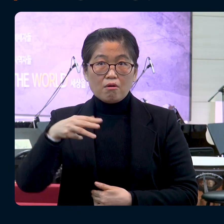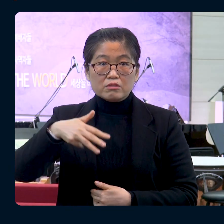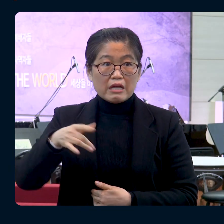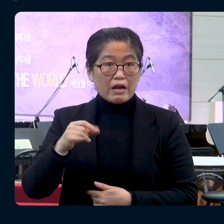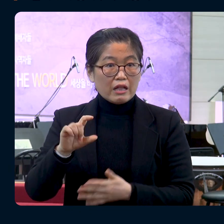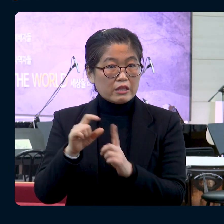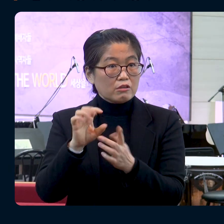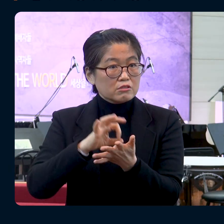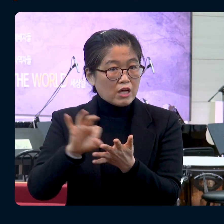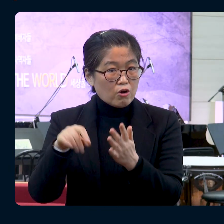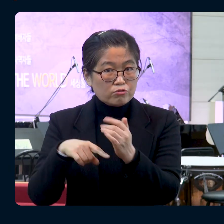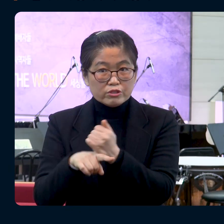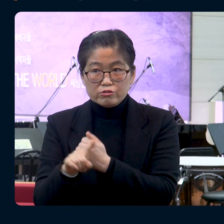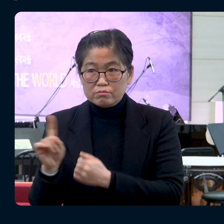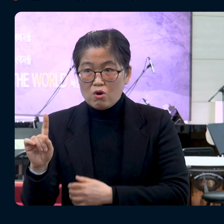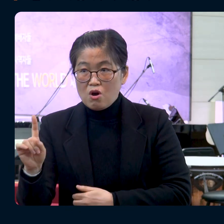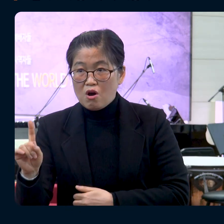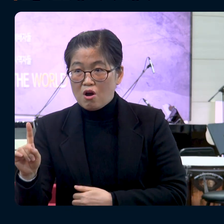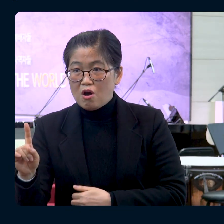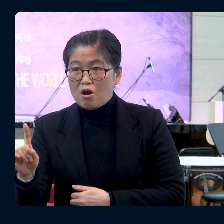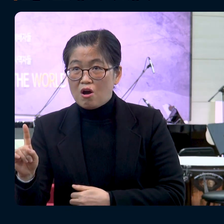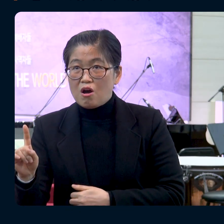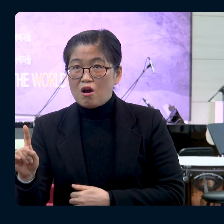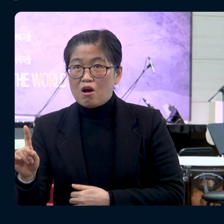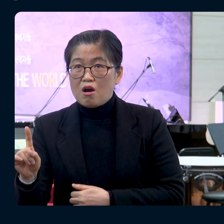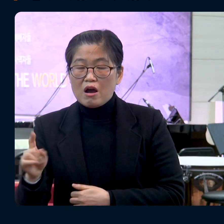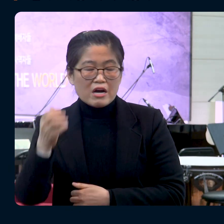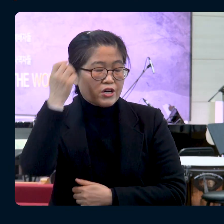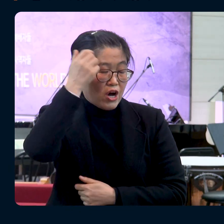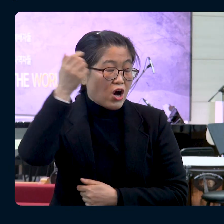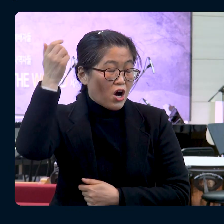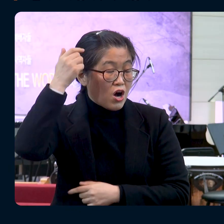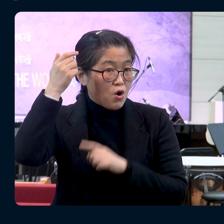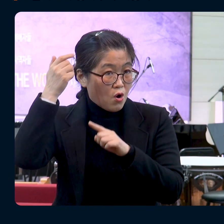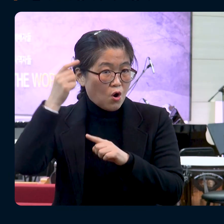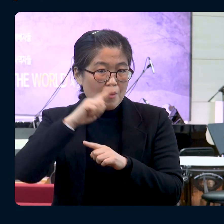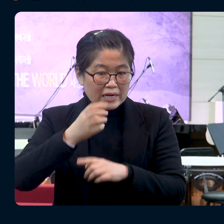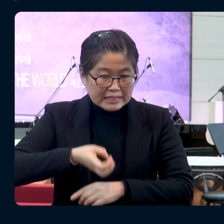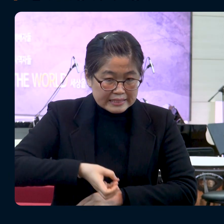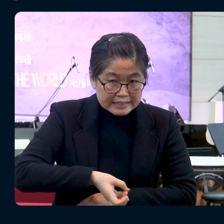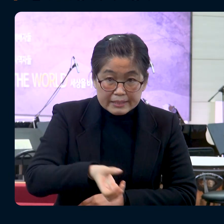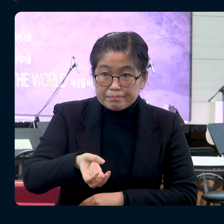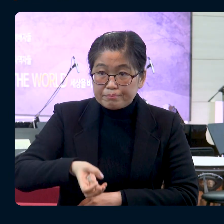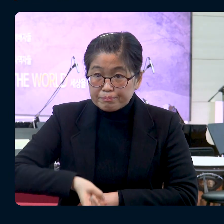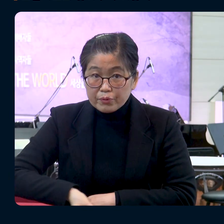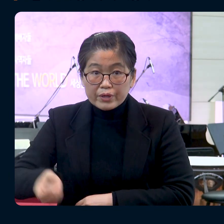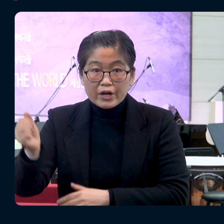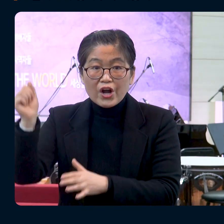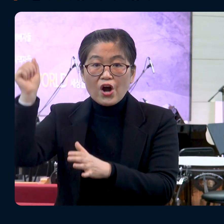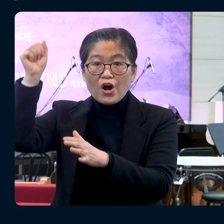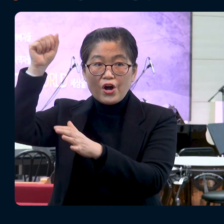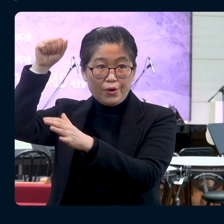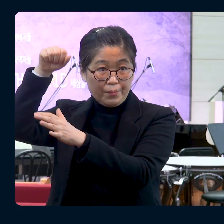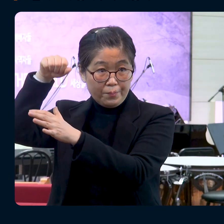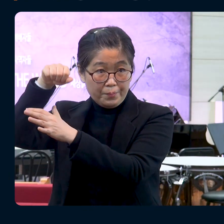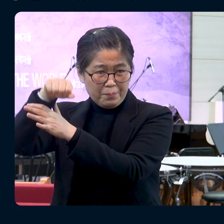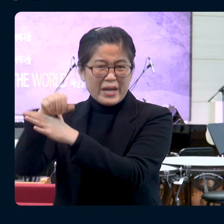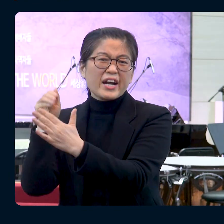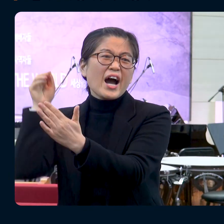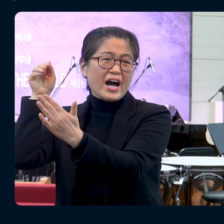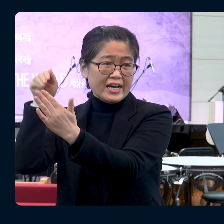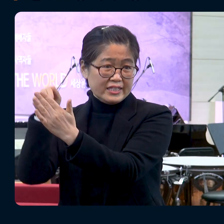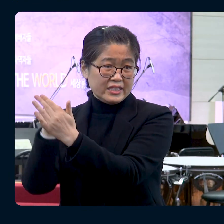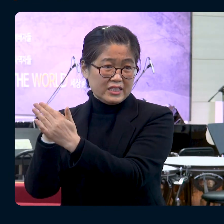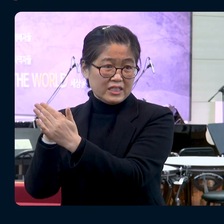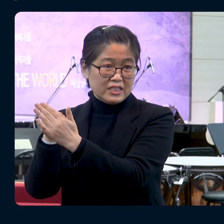이유가 있어요. 그건 바로 뭐냐? 이것이 영적으로 말하면 씨를 뿌리고 그것이 열매를 맺는 것,